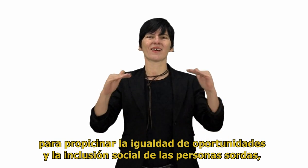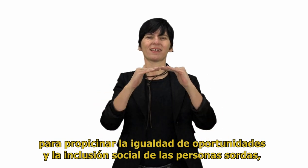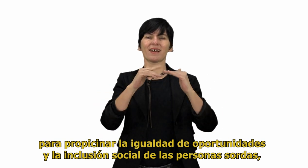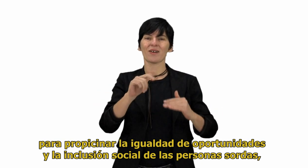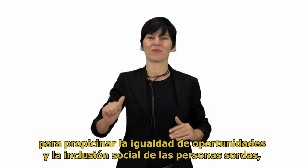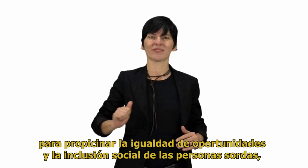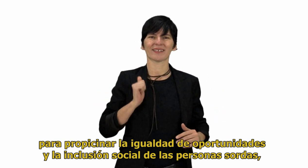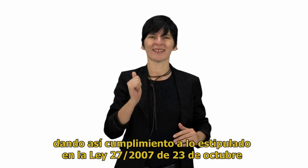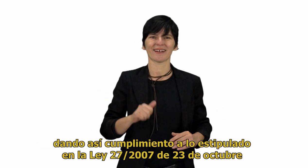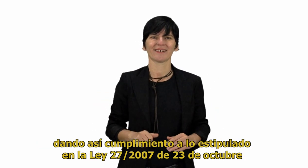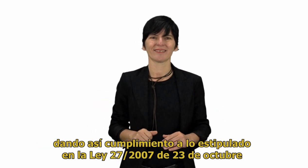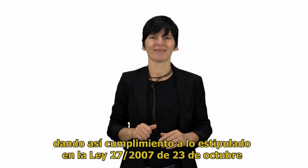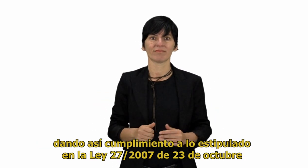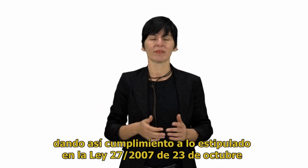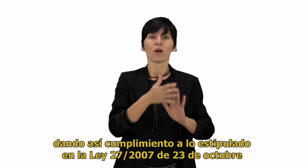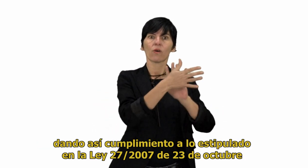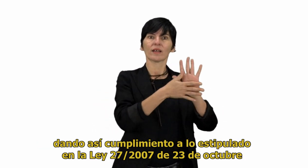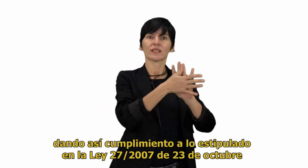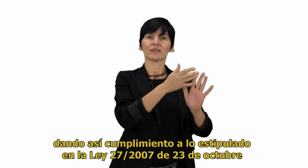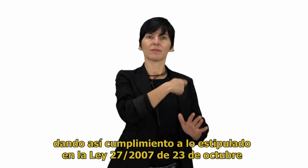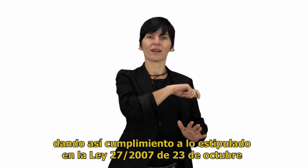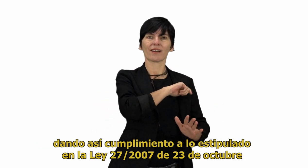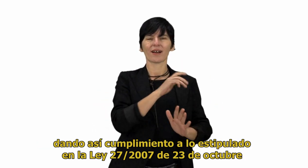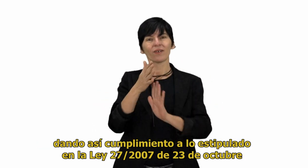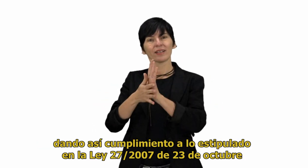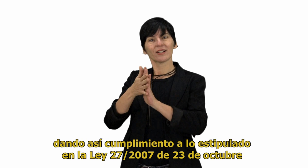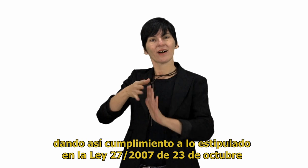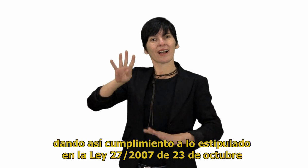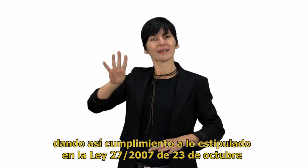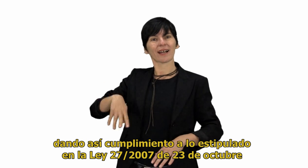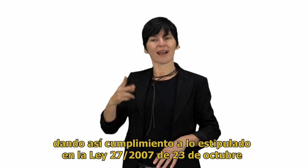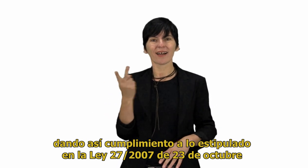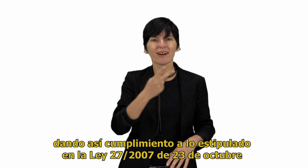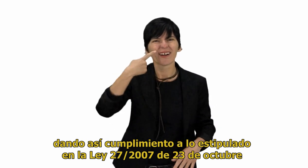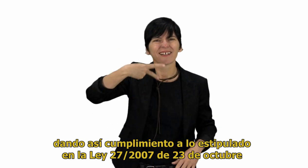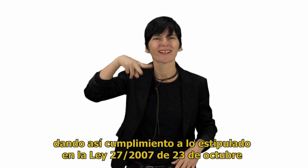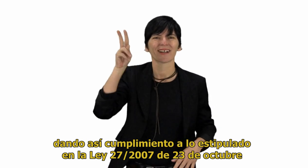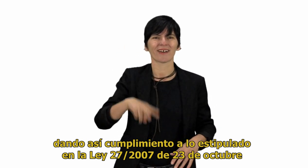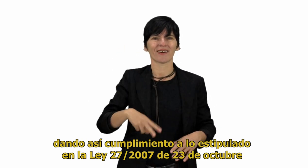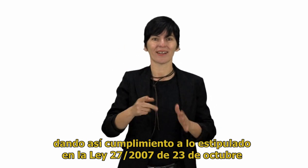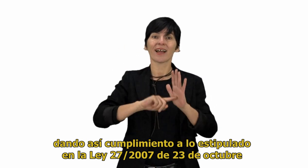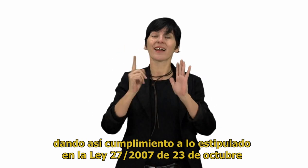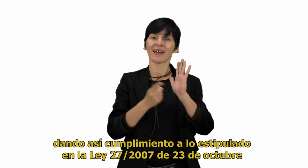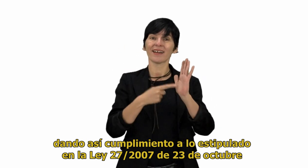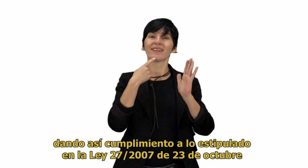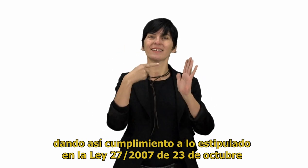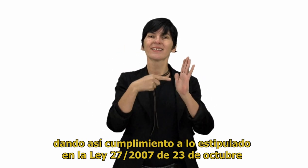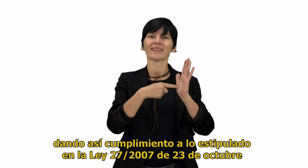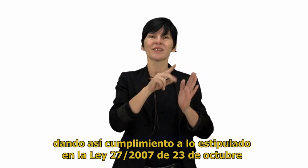personas sordas, dando así cumplimiento a lo estipulado en la Ley 27.2007 del 23 de